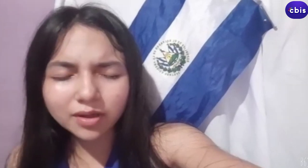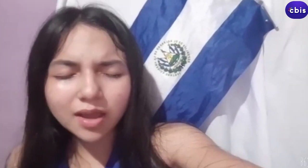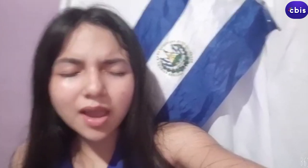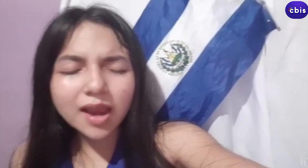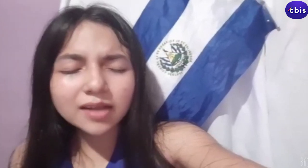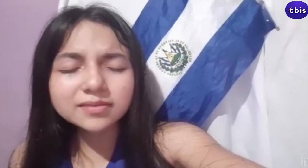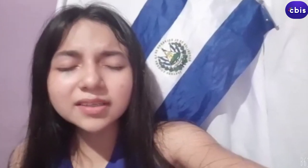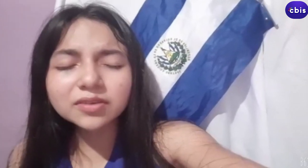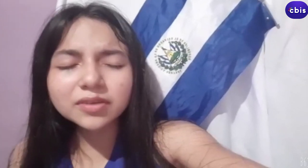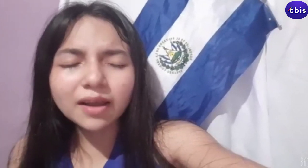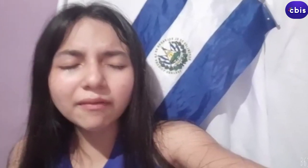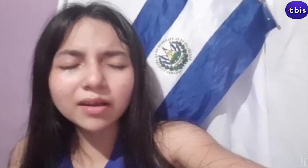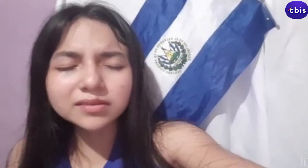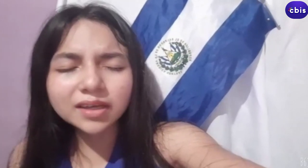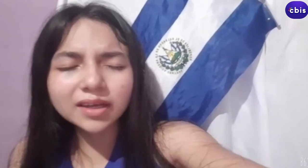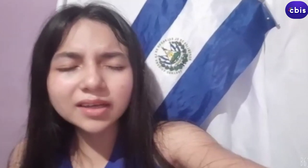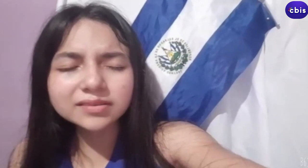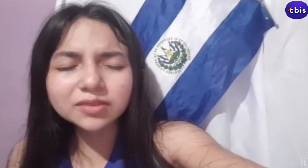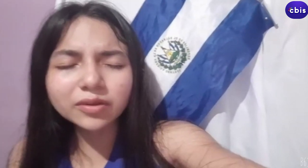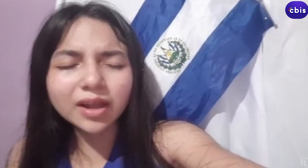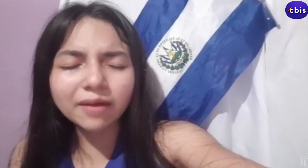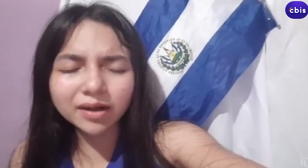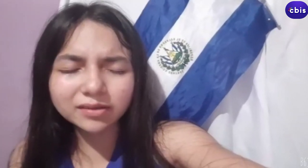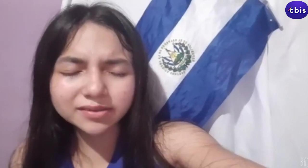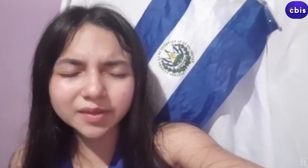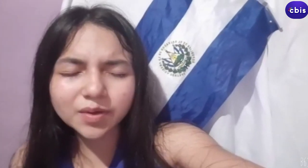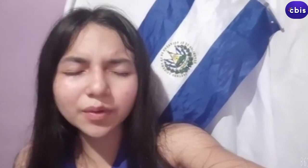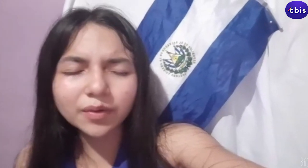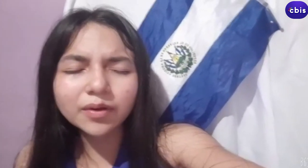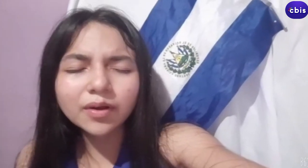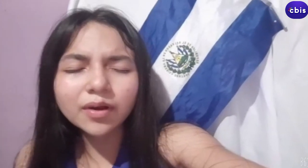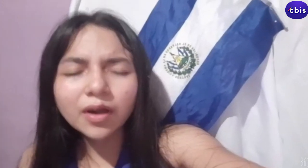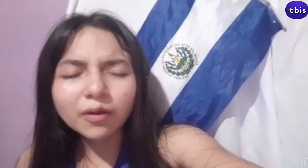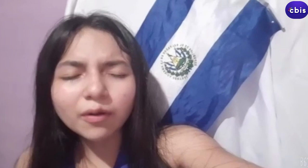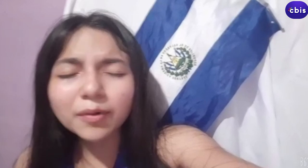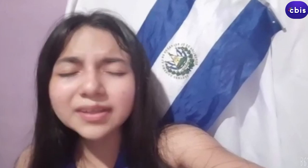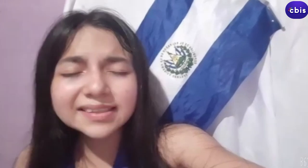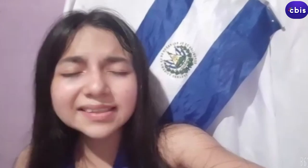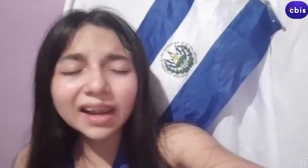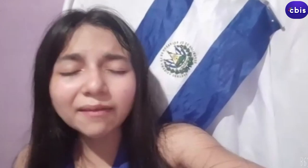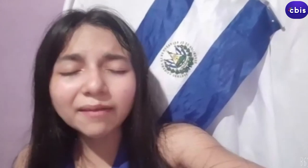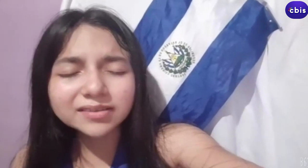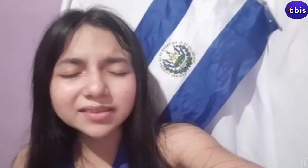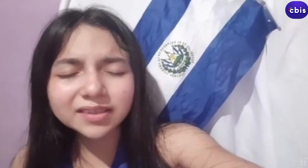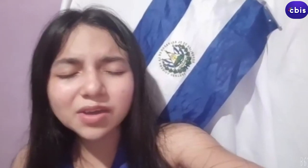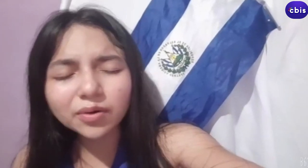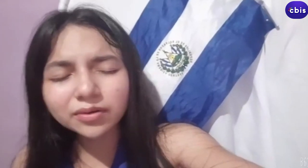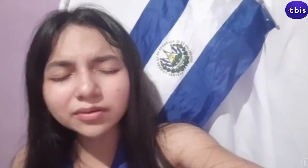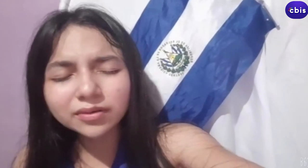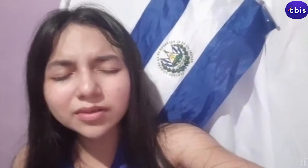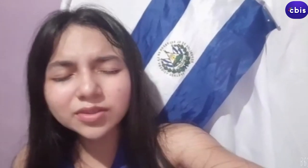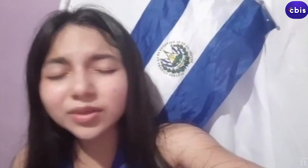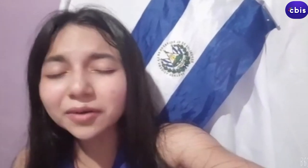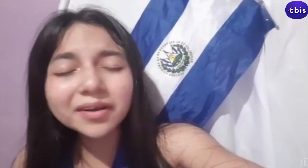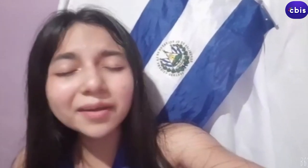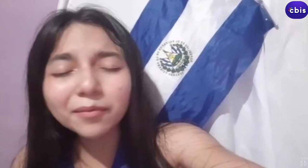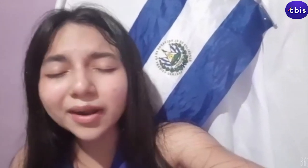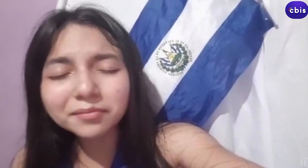eres digno de alabanza, eres digno de alabarte, Señor. Como dices alabanza, Señor, yo quiero enamorarme más de